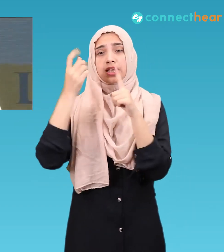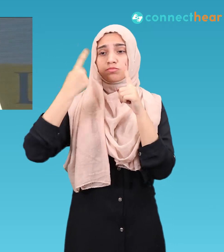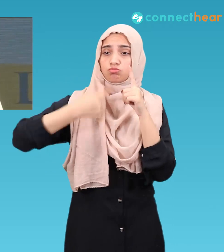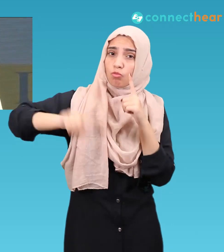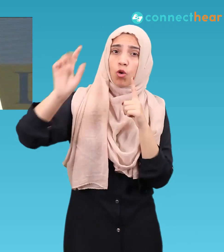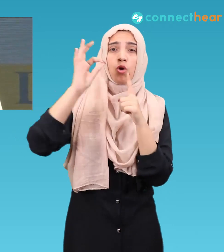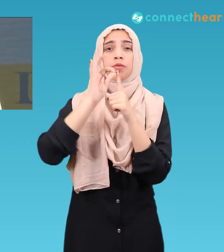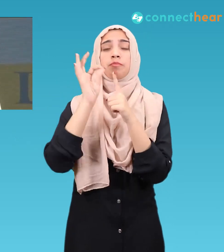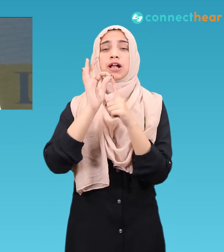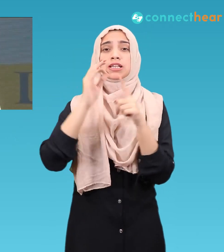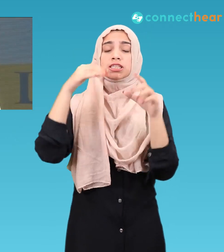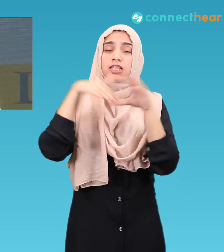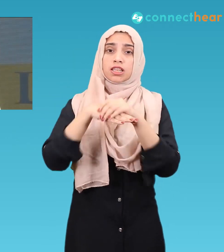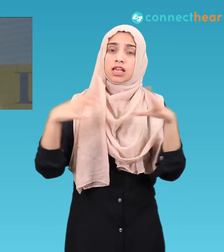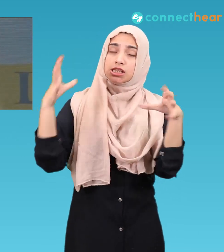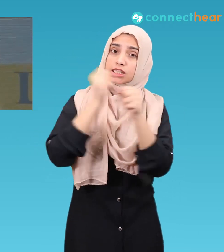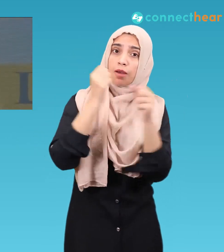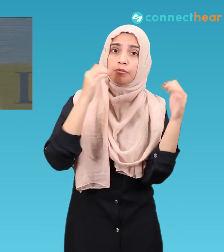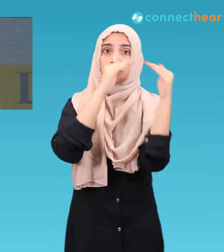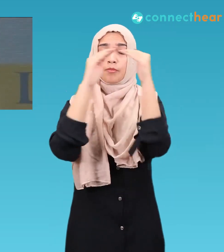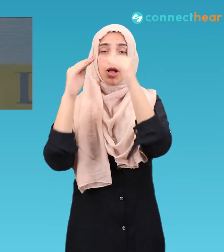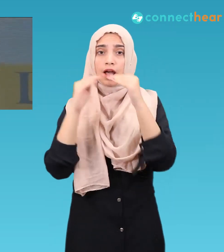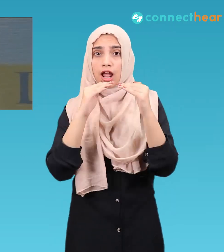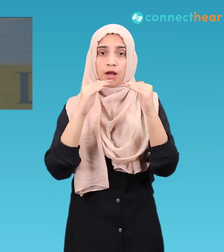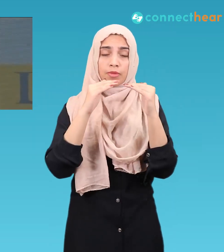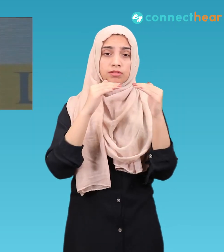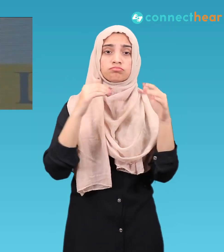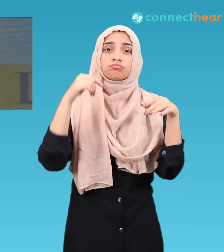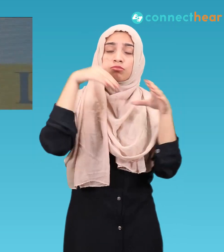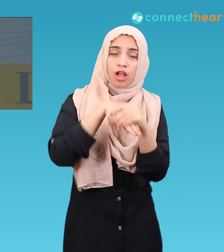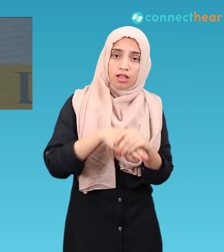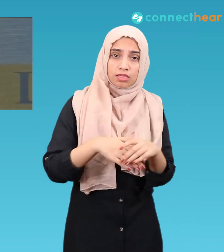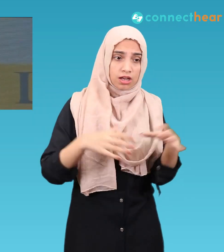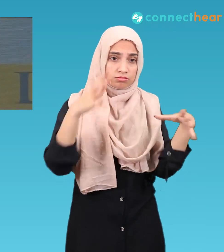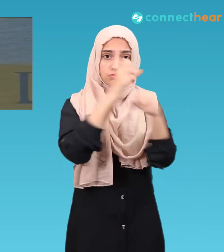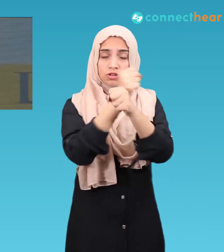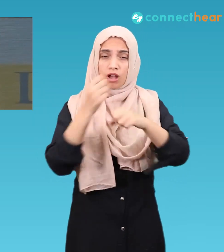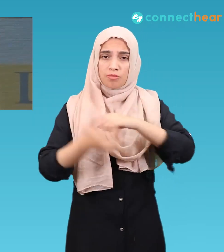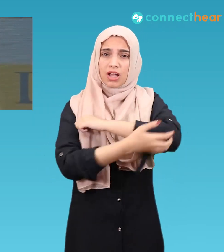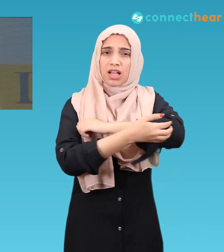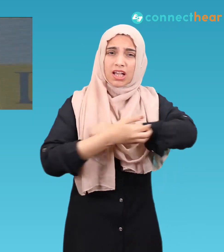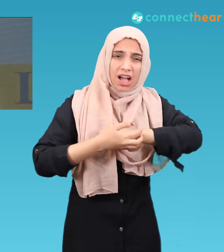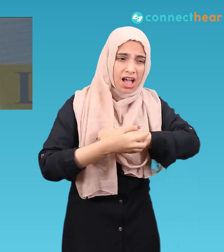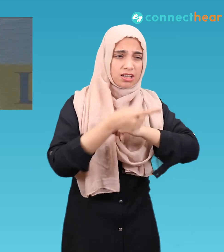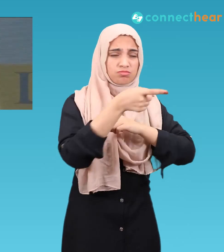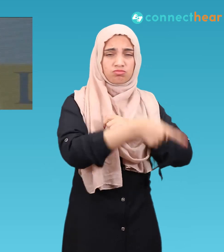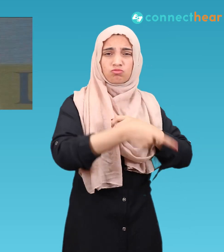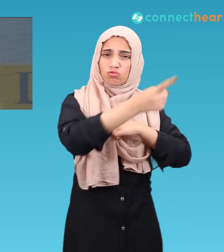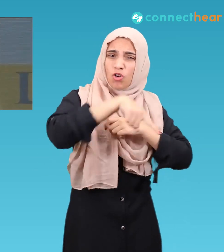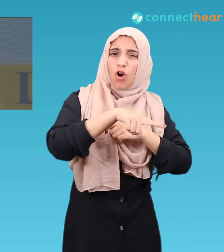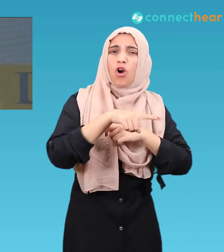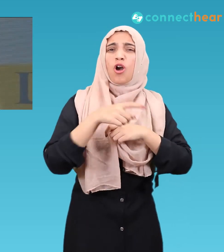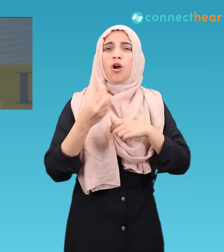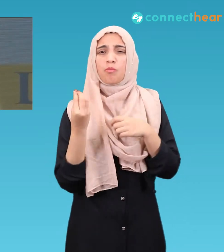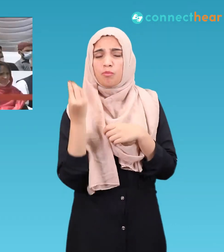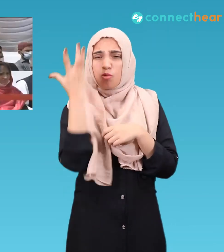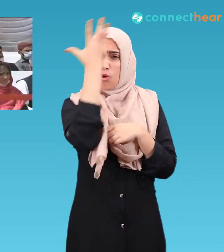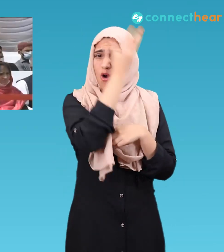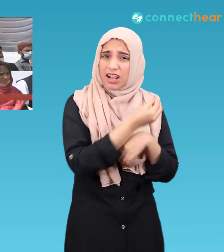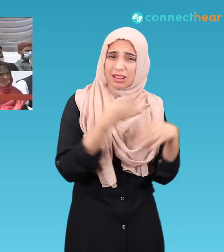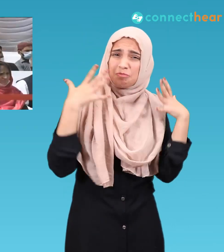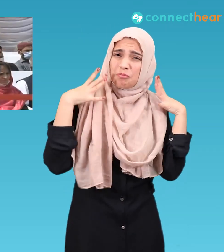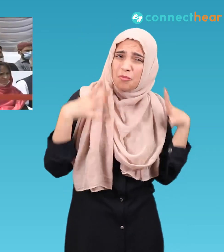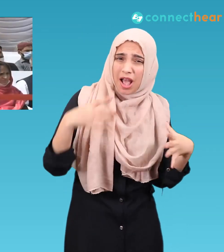कि हमने अपने उस तबके को जो कमज़ोर है,